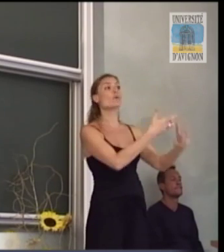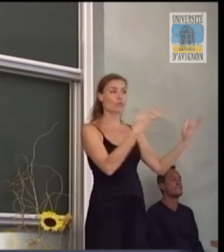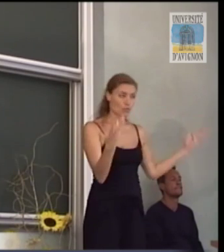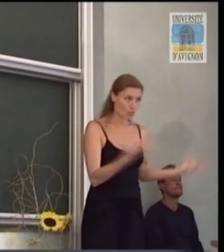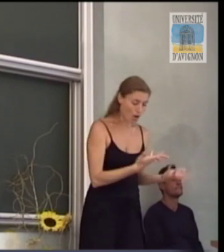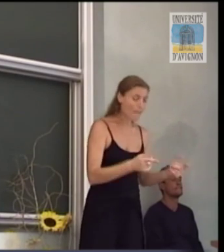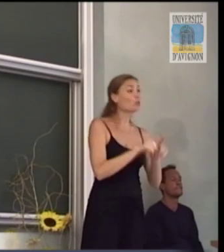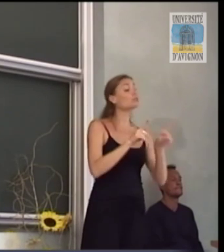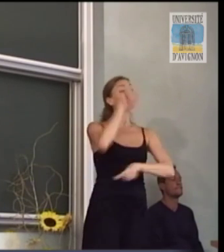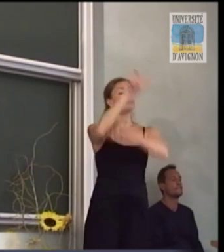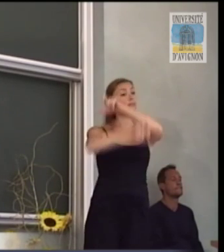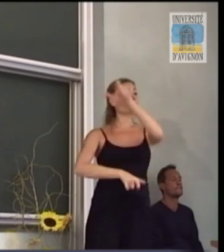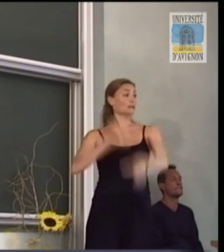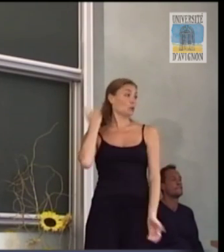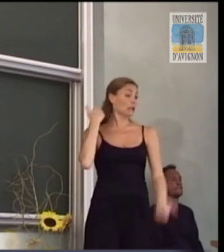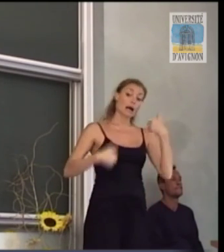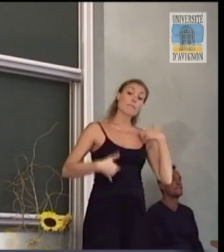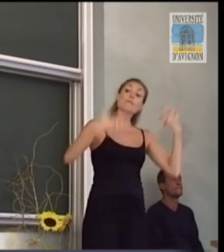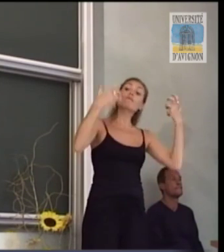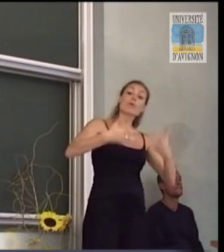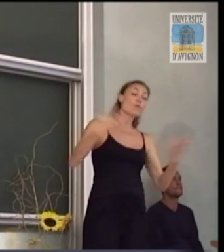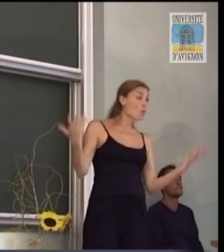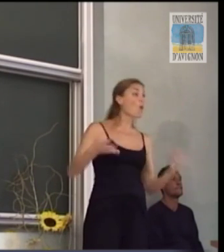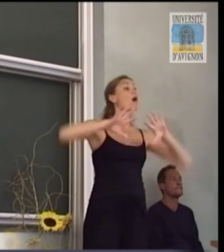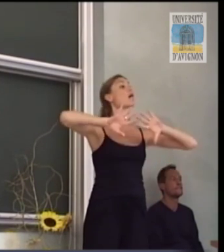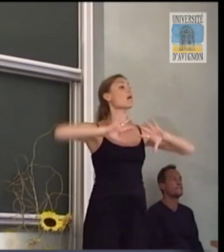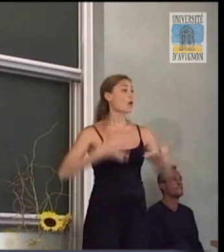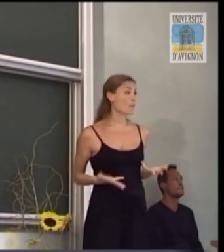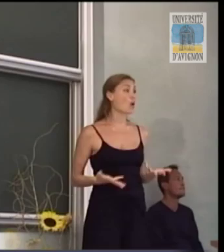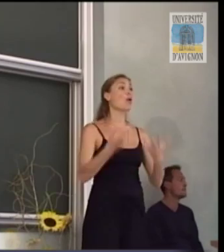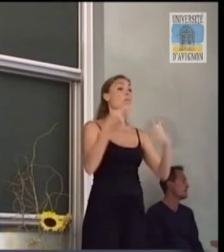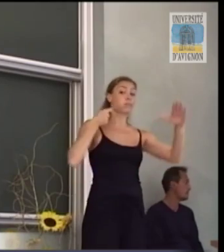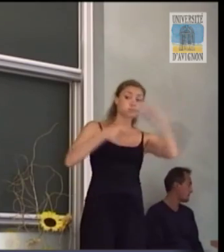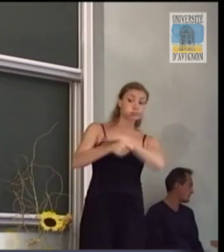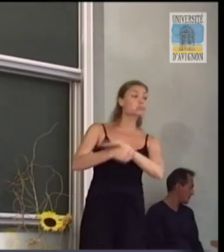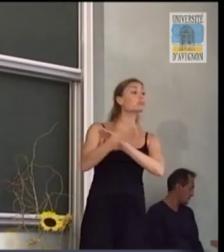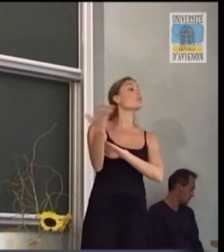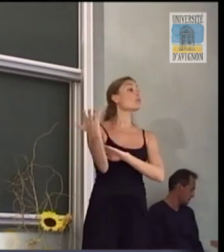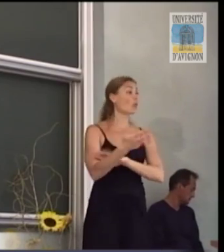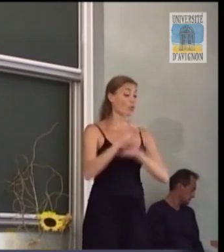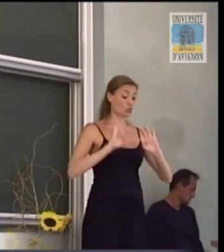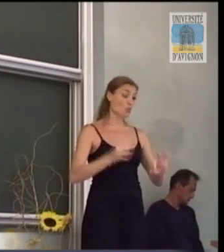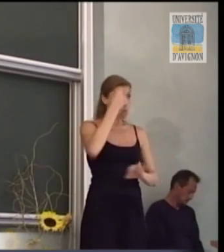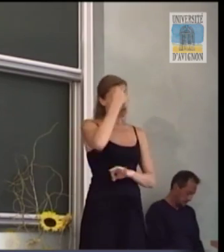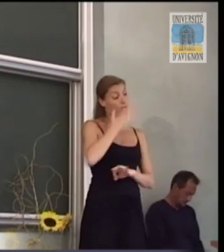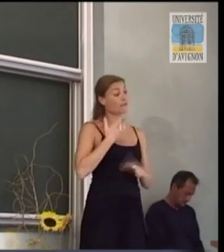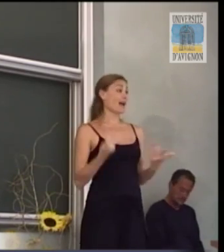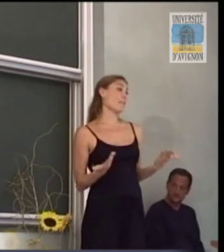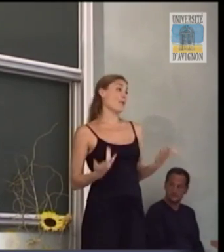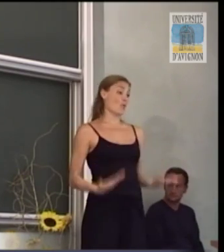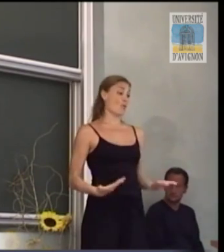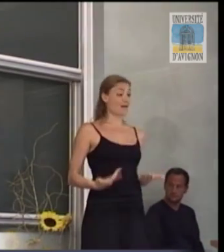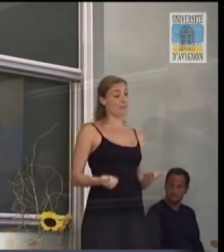comment ? Quels moyens il donne pour l'avoir. Je crois que c'est aujourd'hui, vraiment, on est à un moment charnière, on est au milieu du guet,